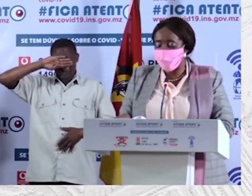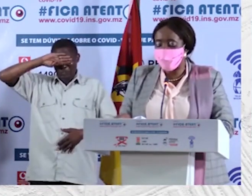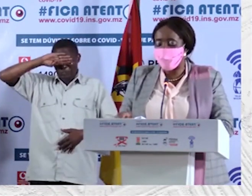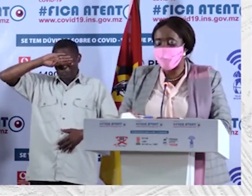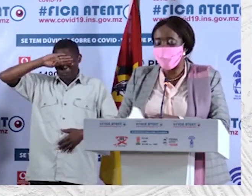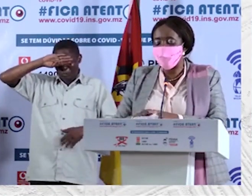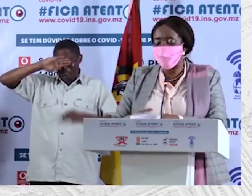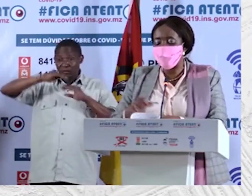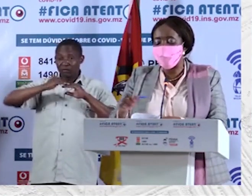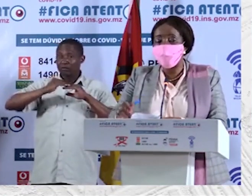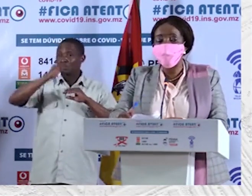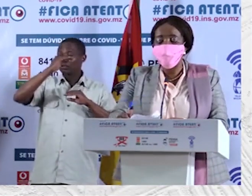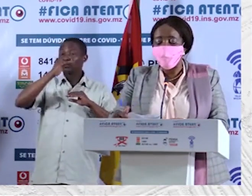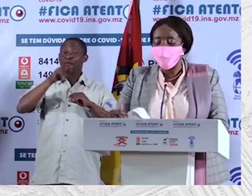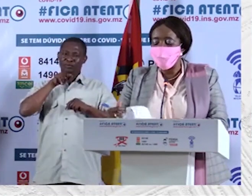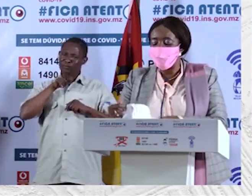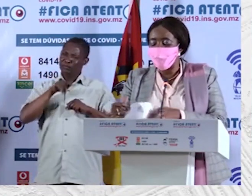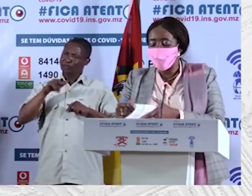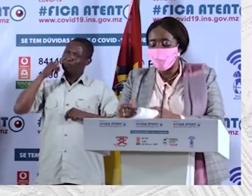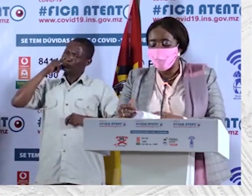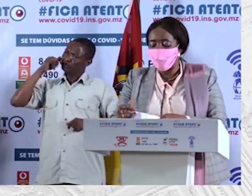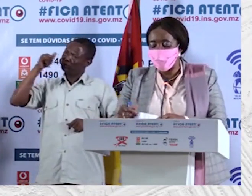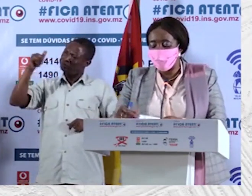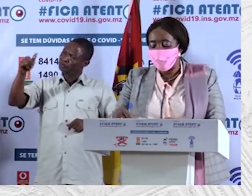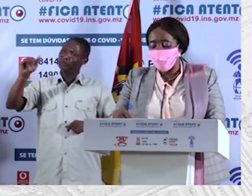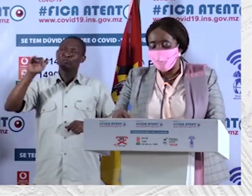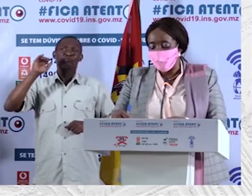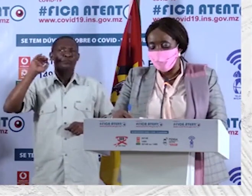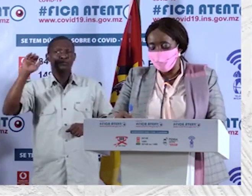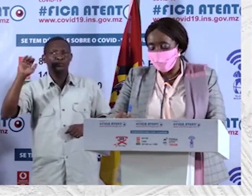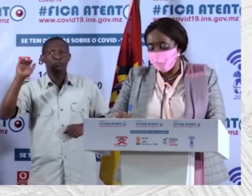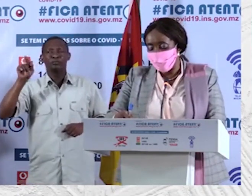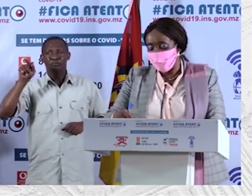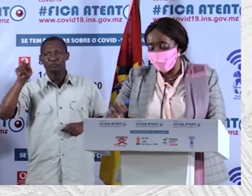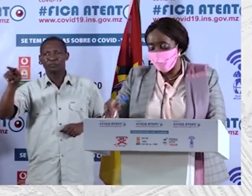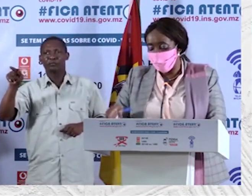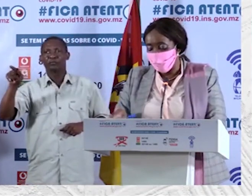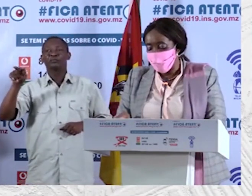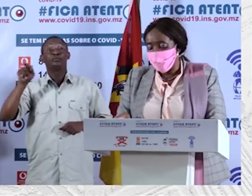também comunicar às autoridades e imediatamente